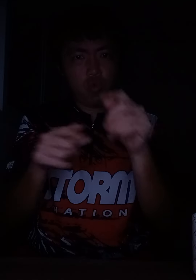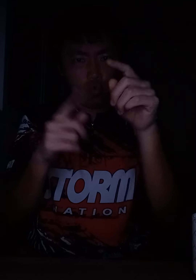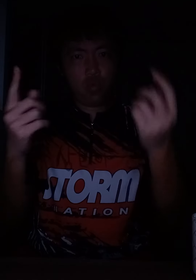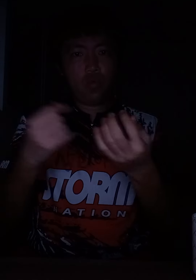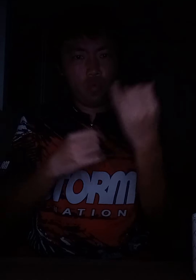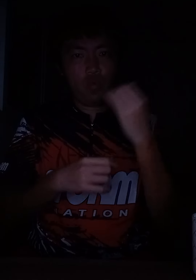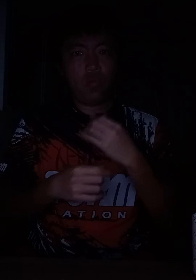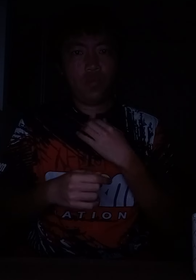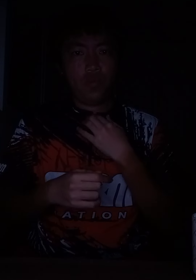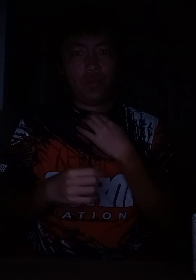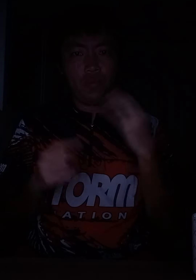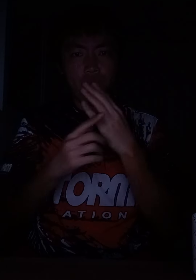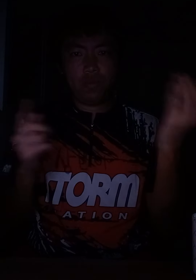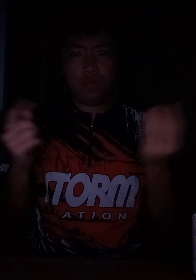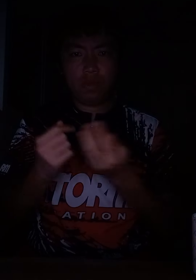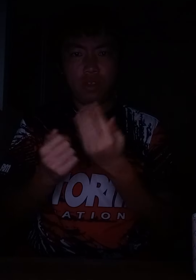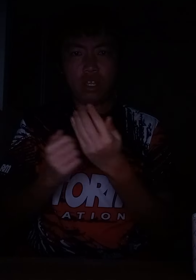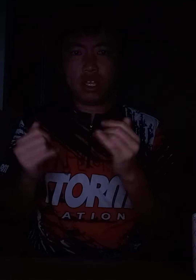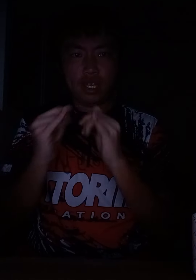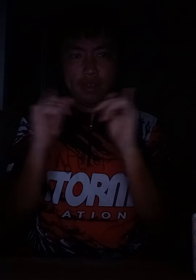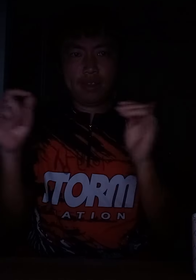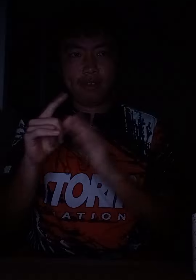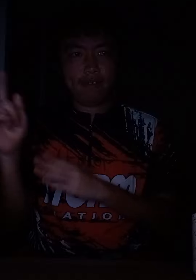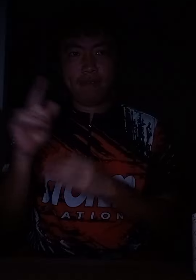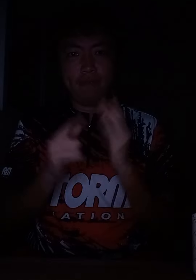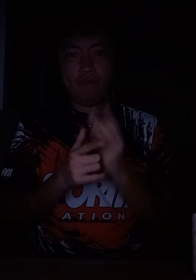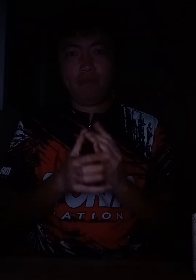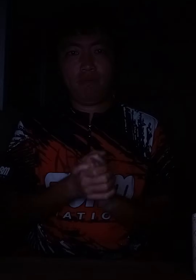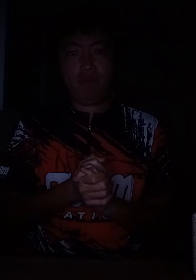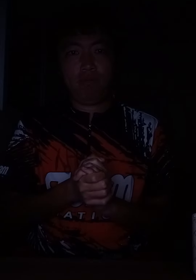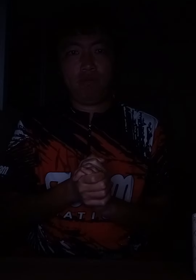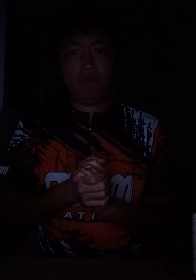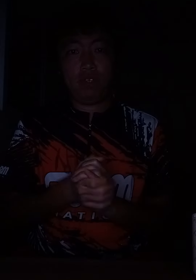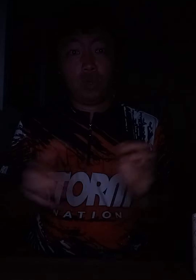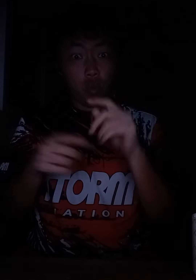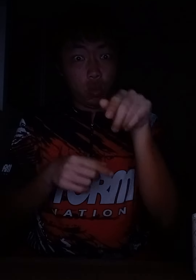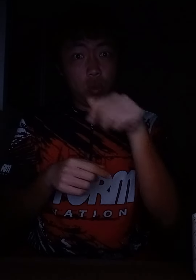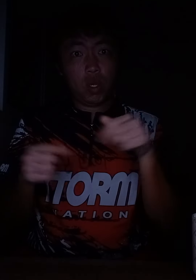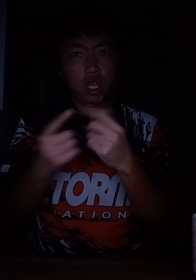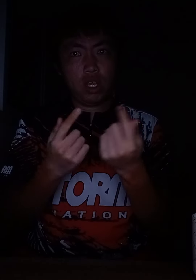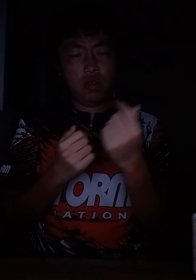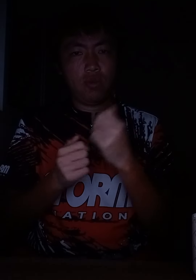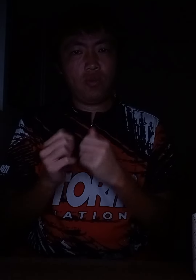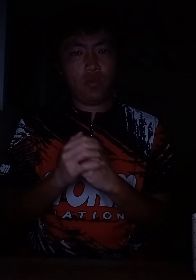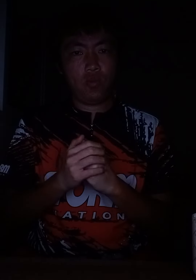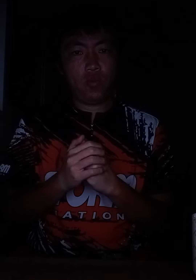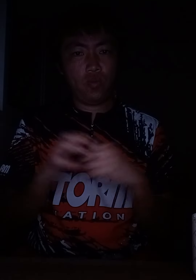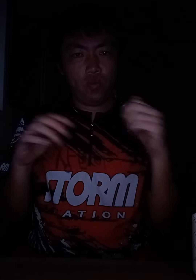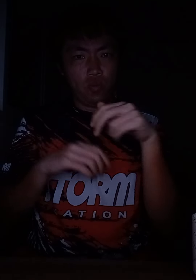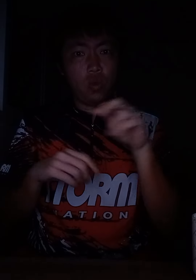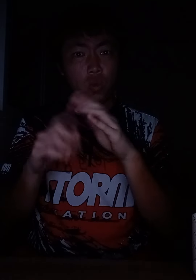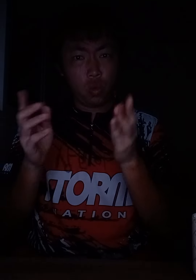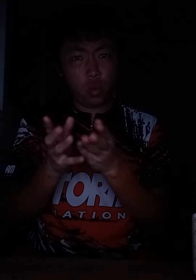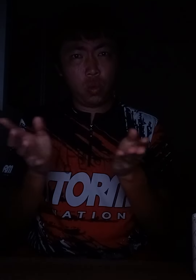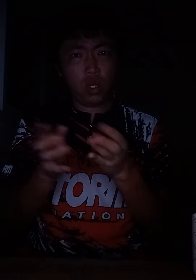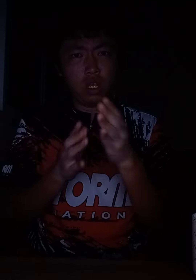명부와 별도의 수기 명부를 작성해야 합니다. 속초 해수욕장 주변 7곳에는 소독기가 설치되는데요.